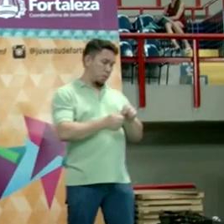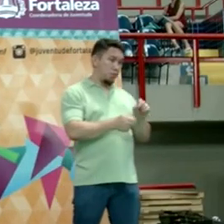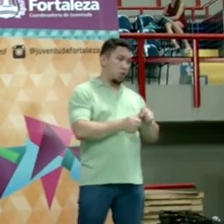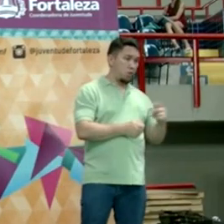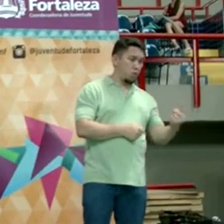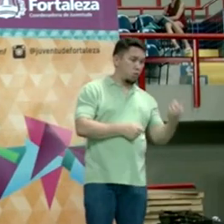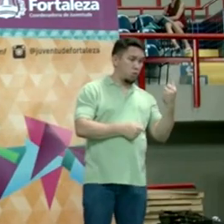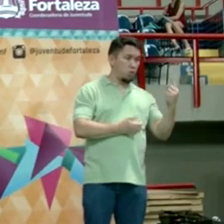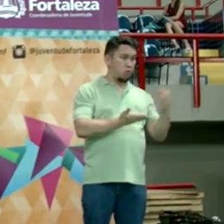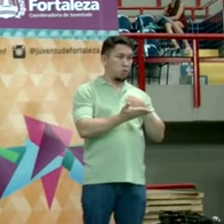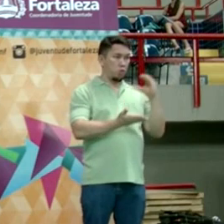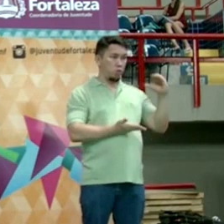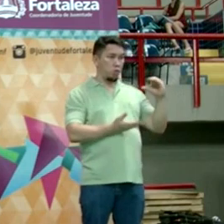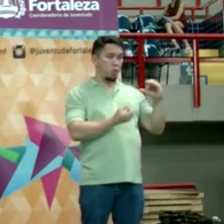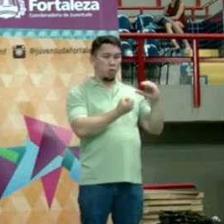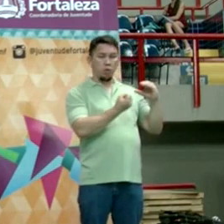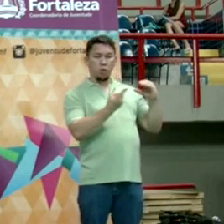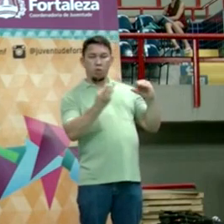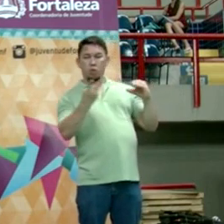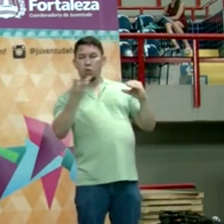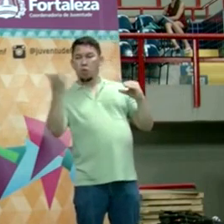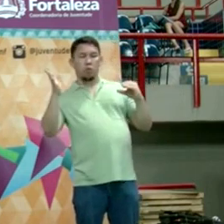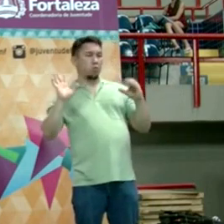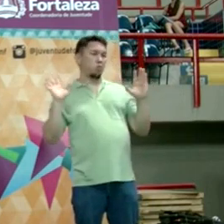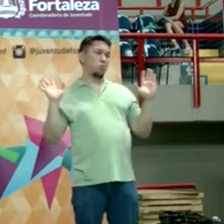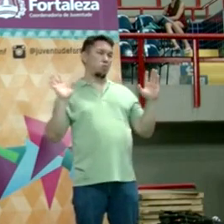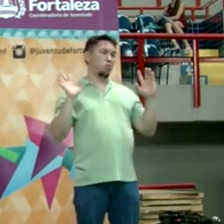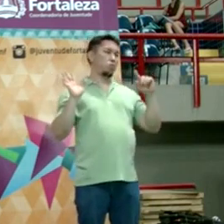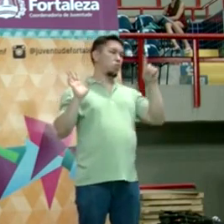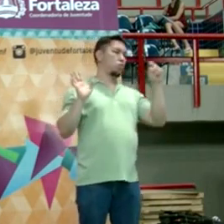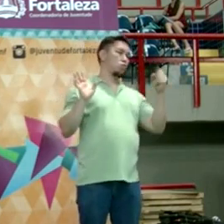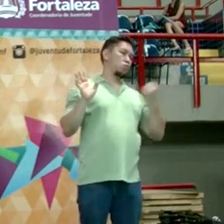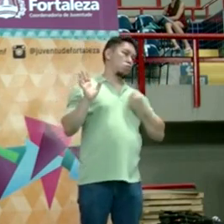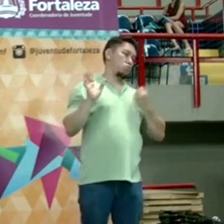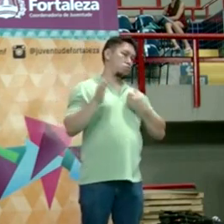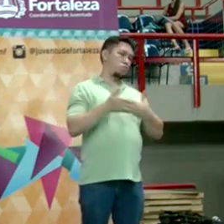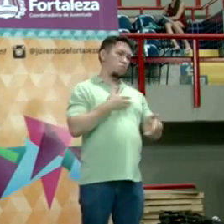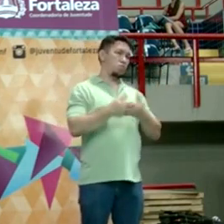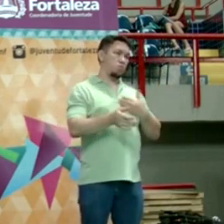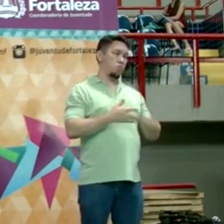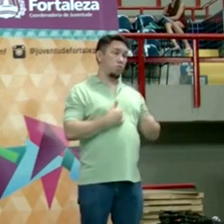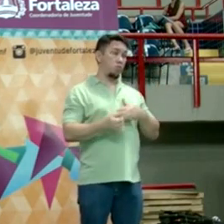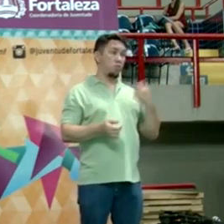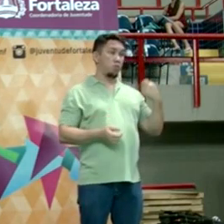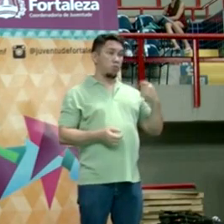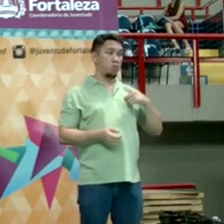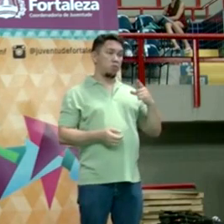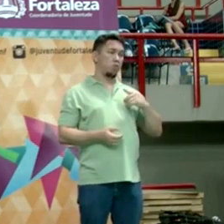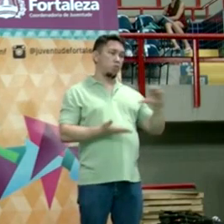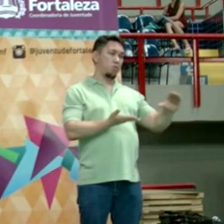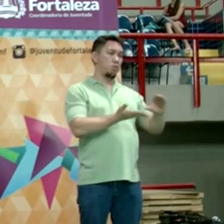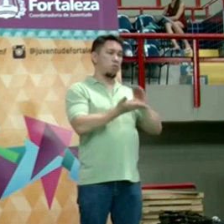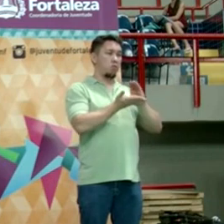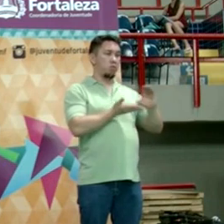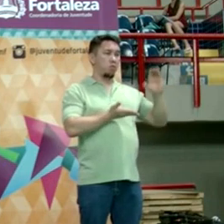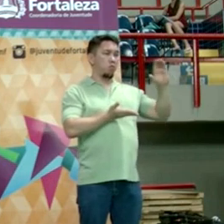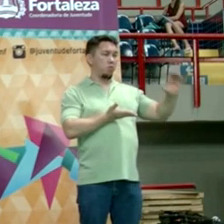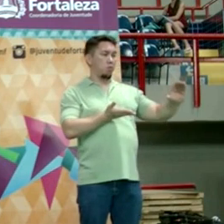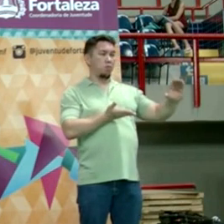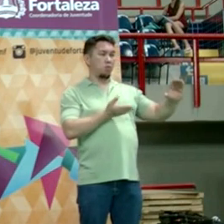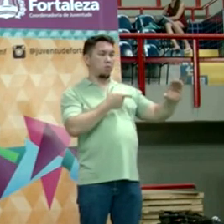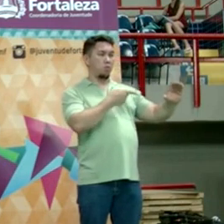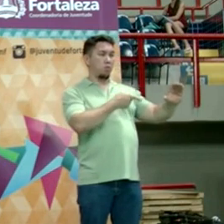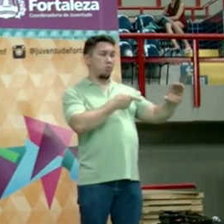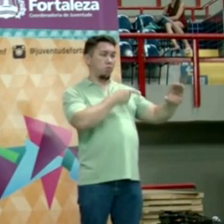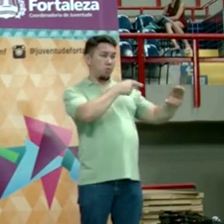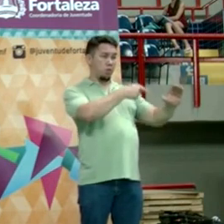de ser um livro, ou 10 livros, ou 1000 livros, ou 100 mil livros, você vai ter que ter um custo que você vai pagar, por